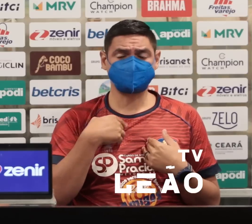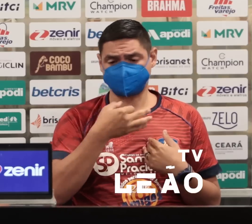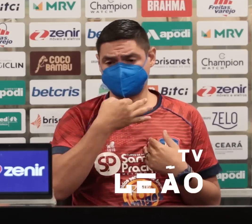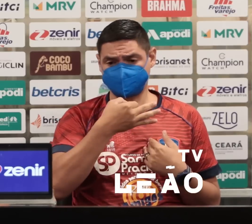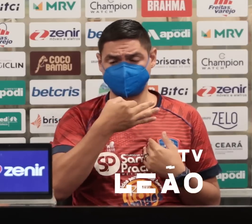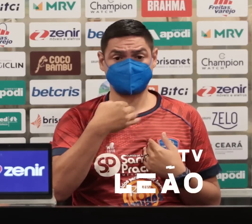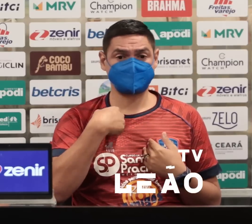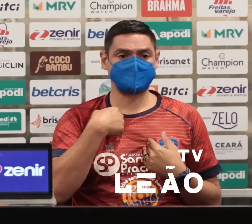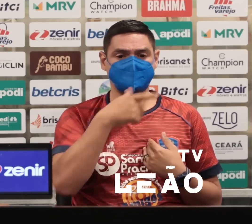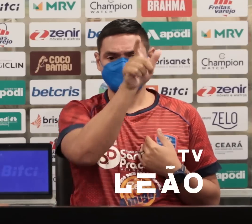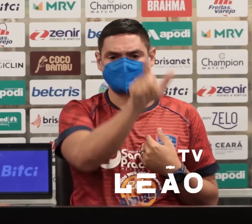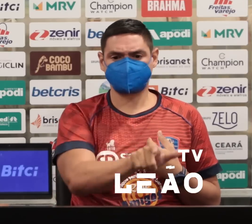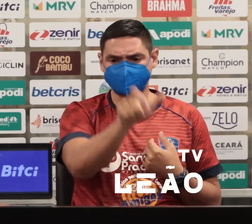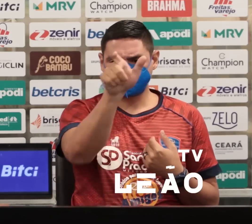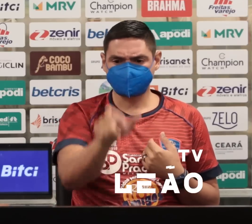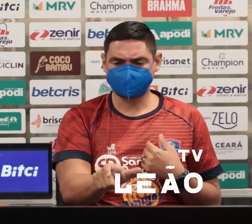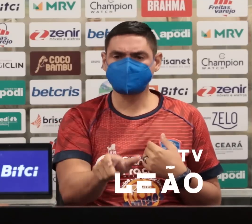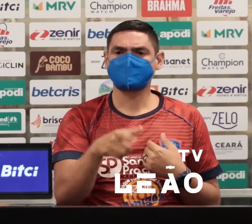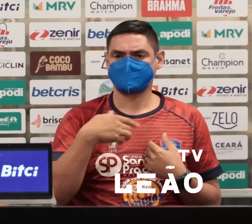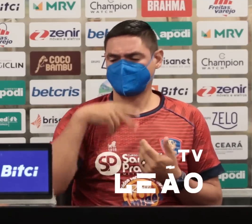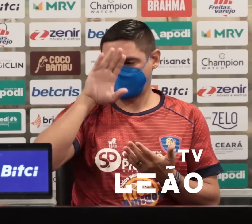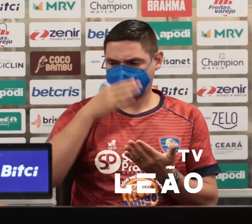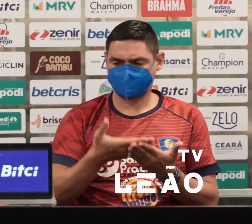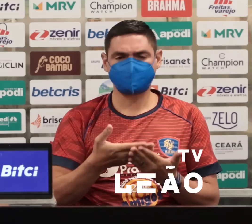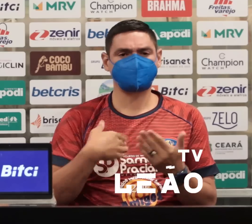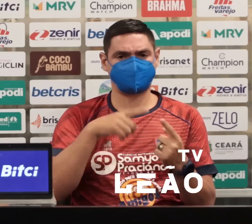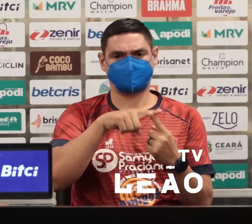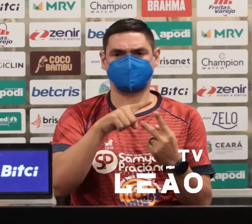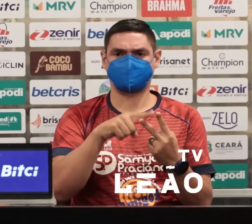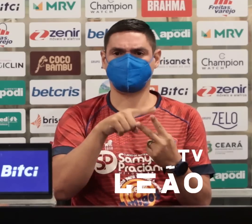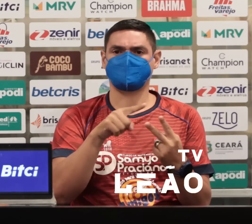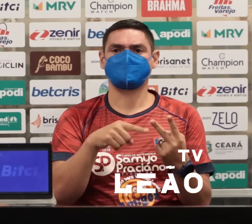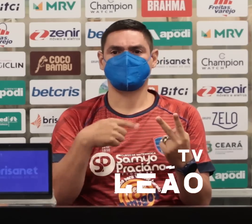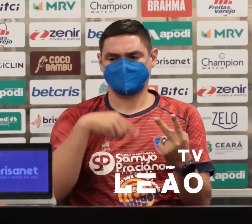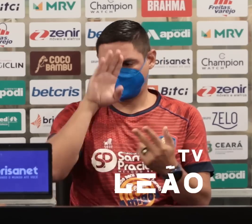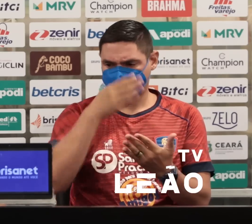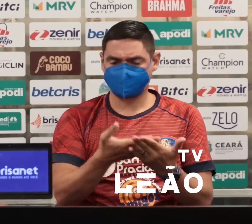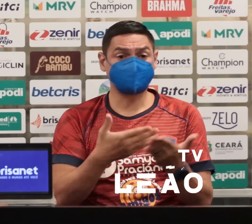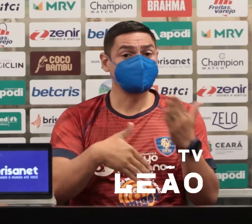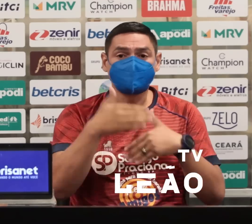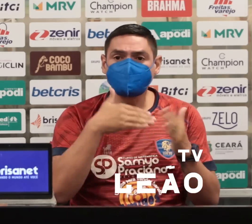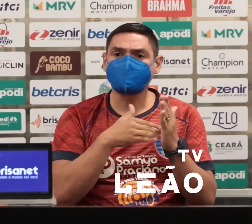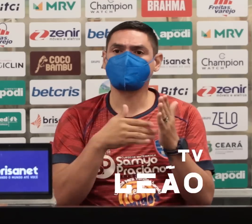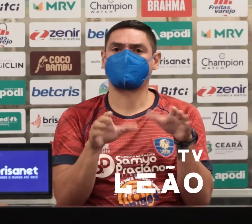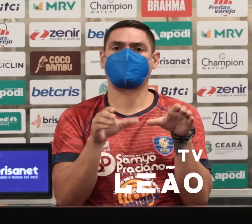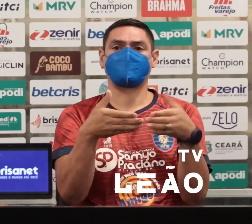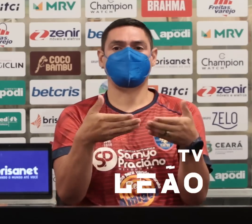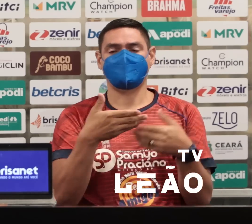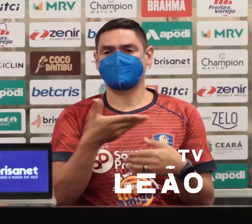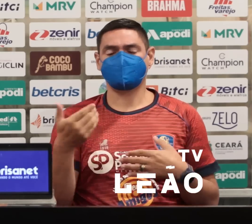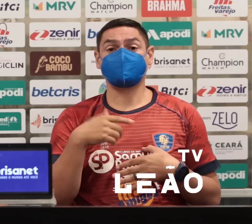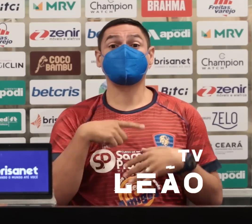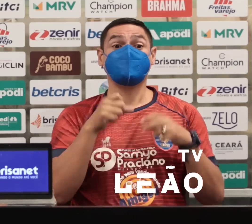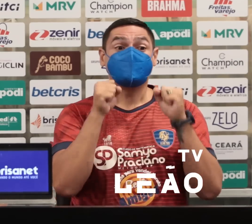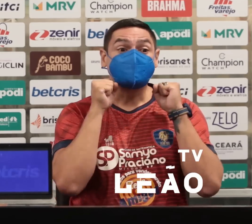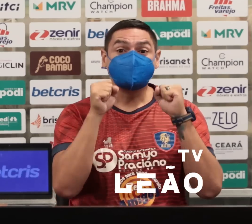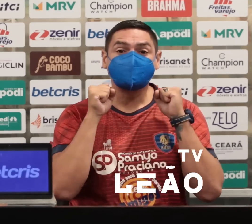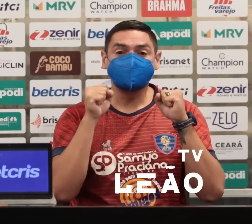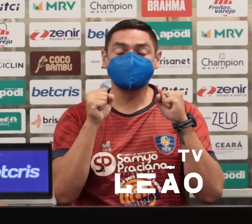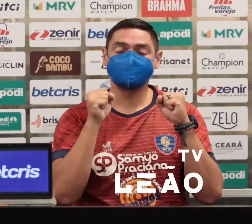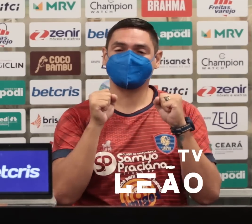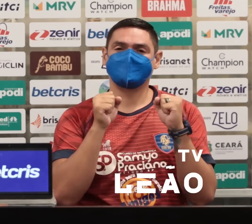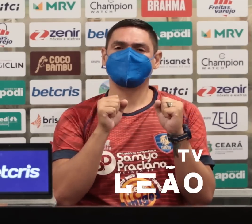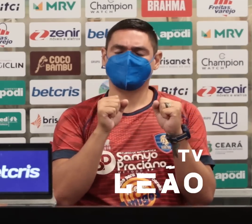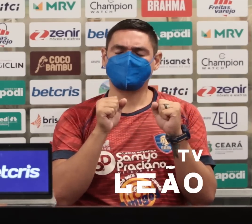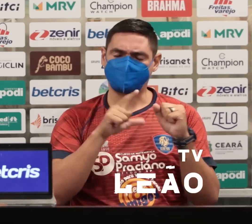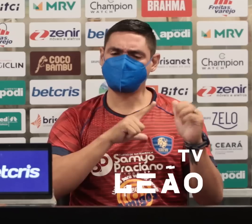conozco desde el año pasado, como confío en cada uno de los jugadores de Olenco. O torcedor tiene o